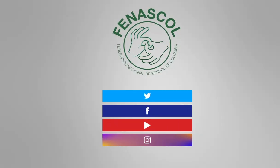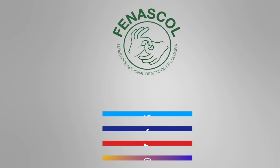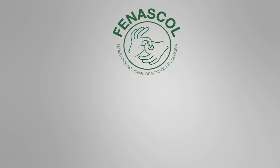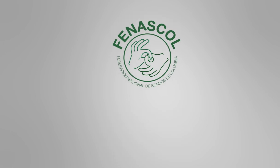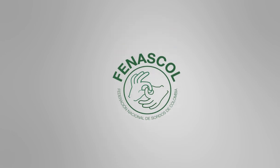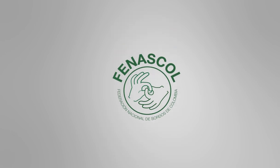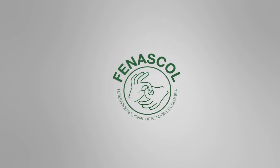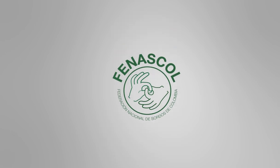¡Gracias! ¡Gracias! ¡Gracias!